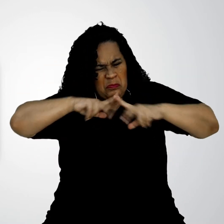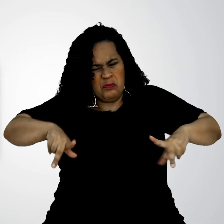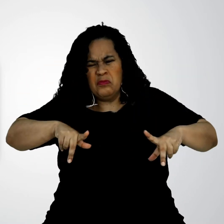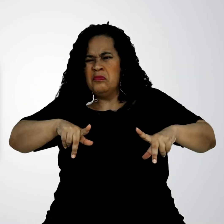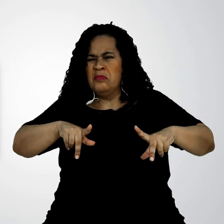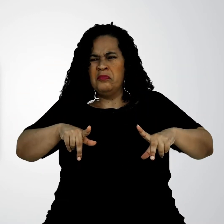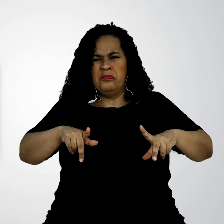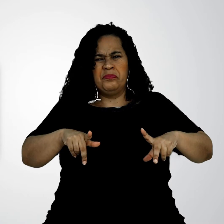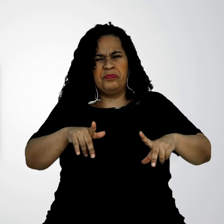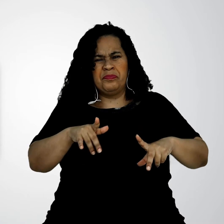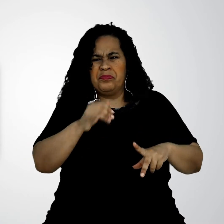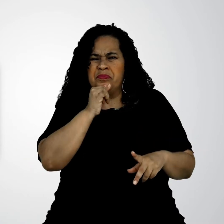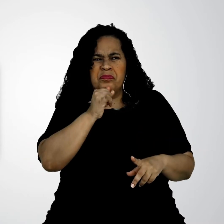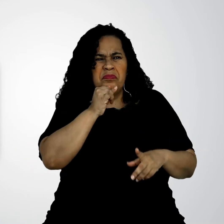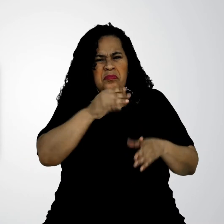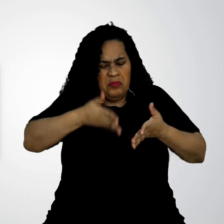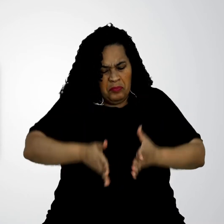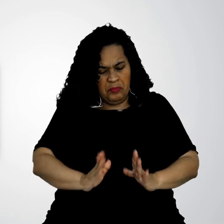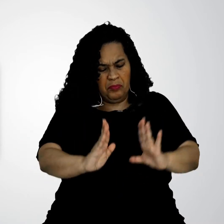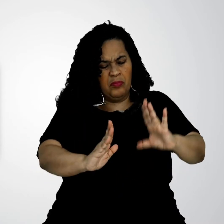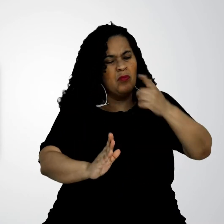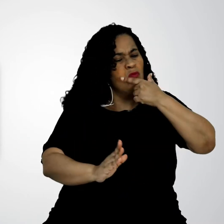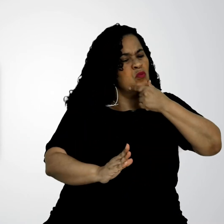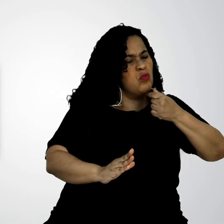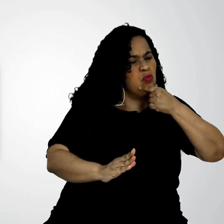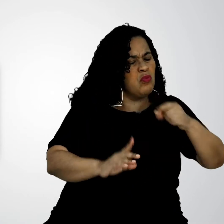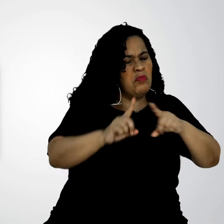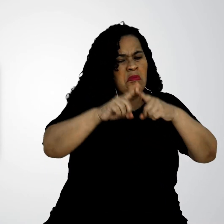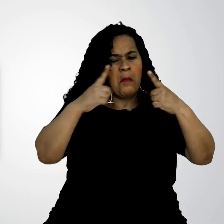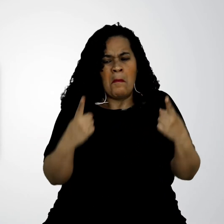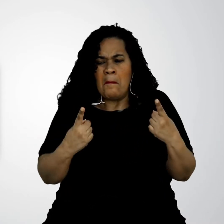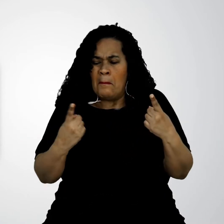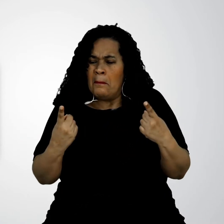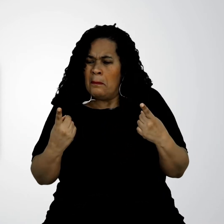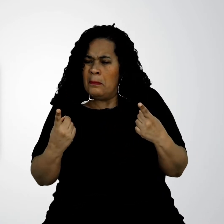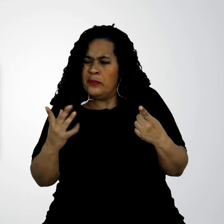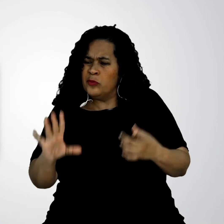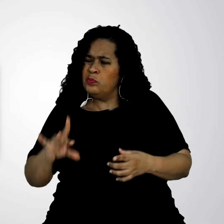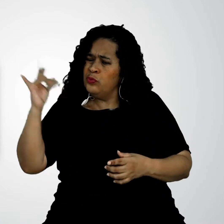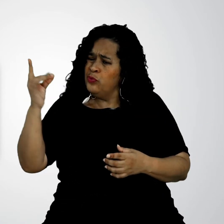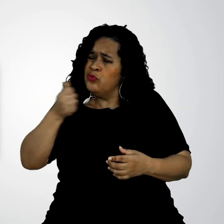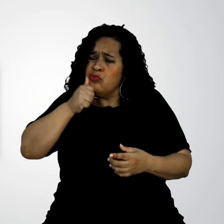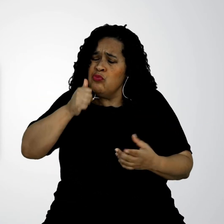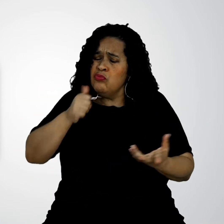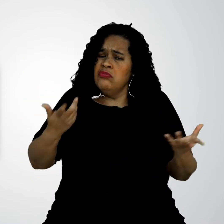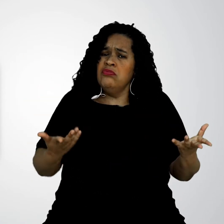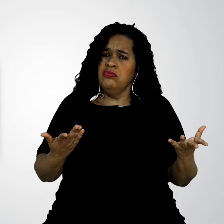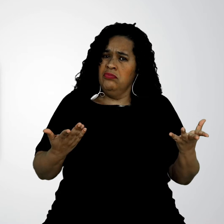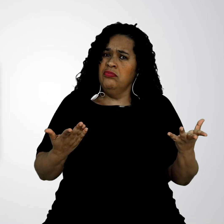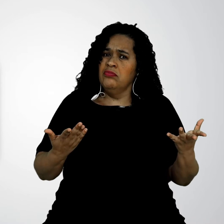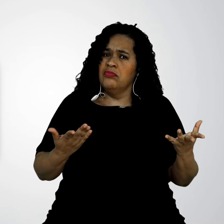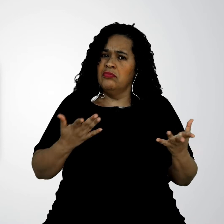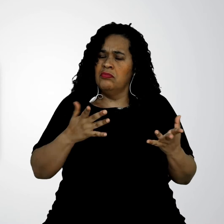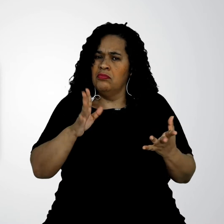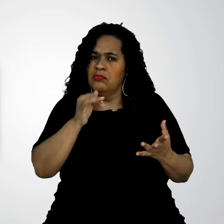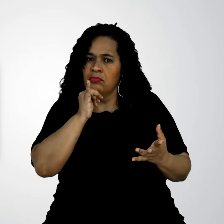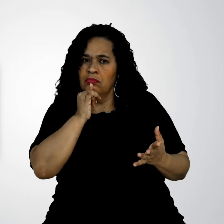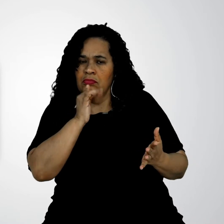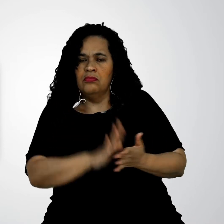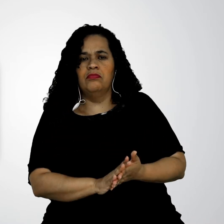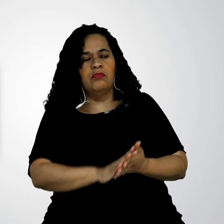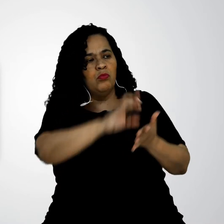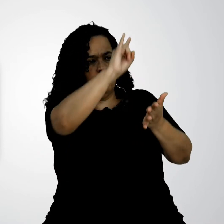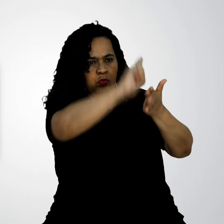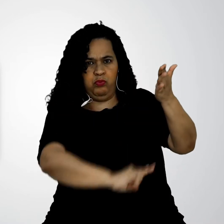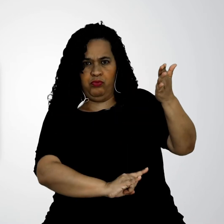outro gênero, né? Eu quero ser o outro gênero, então eu vou lá, decido. E já é muito comum, por exemplo, quando a gente vai preencher algum formulário